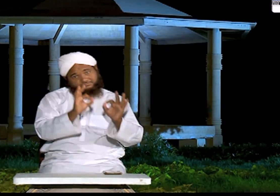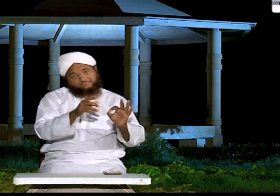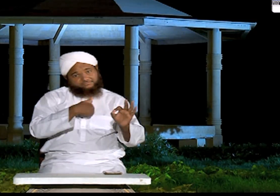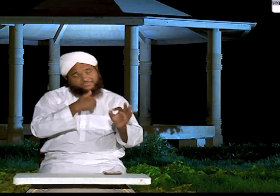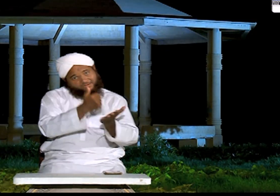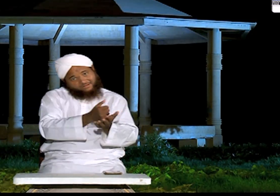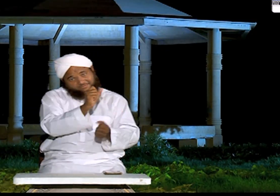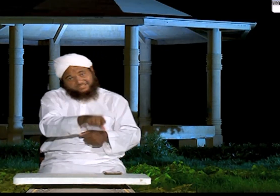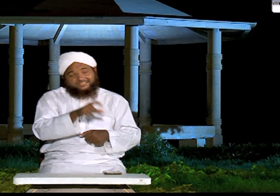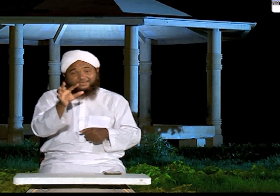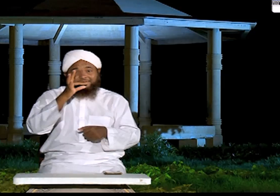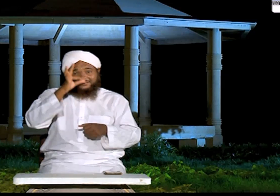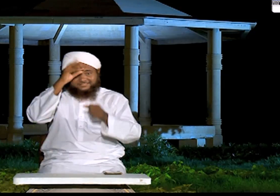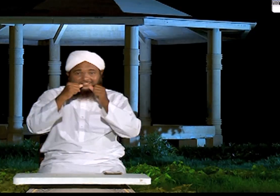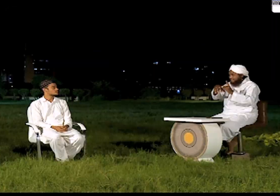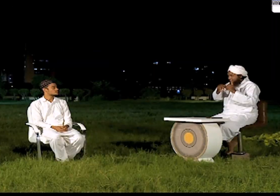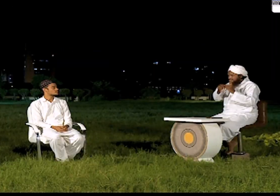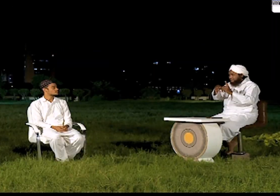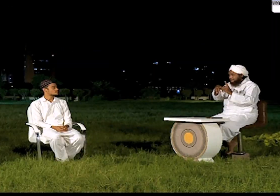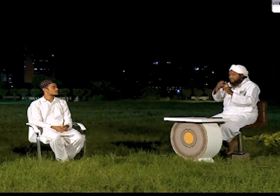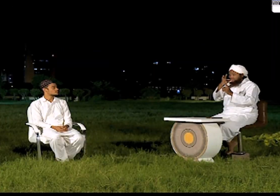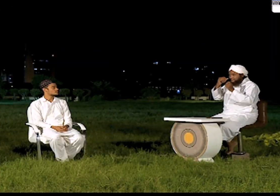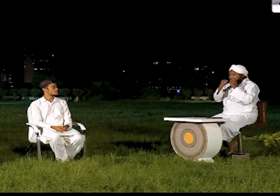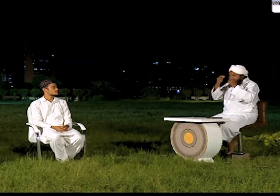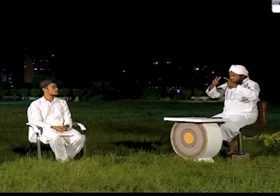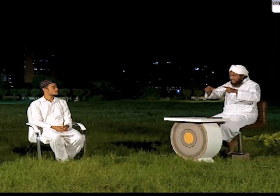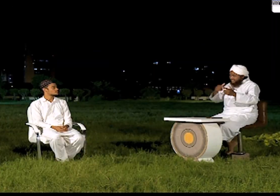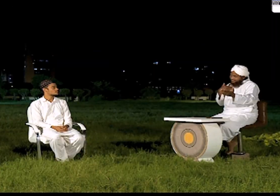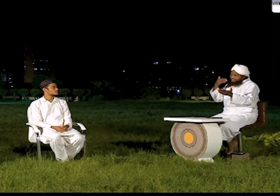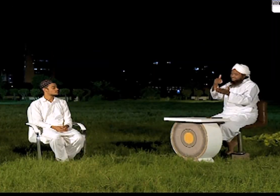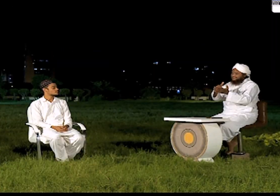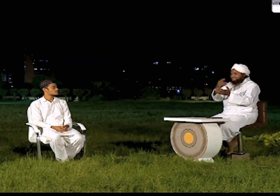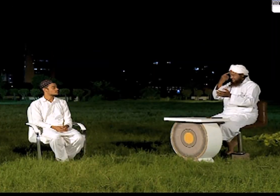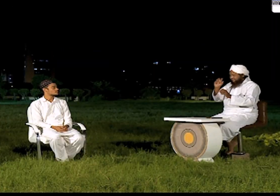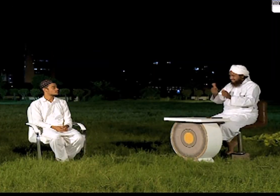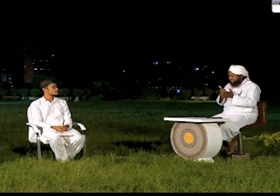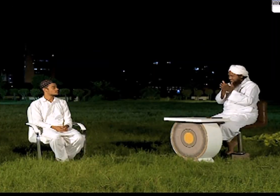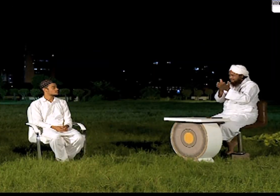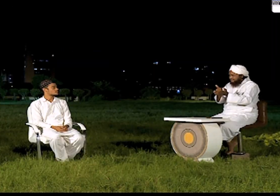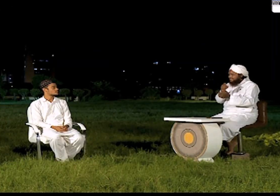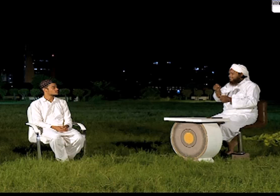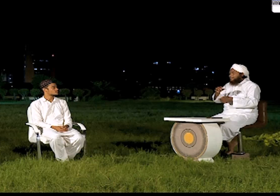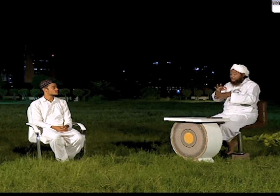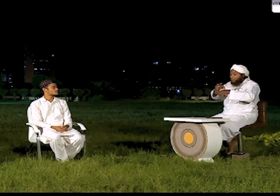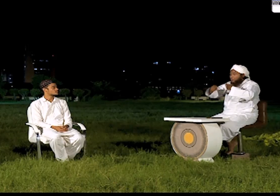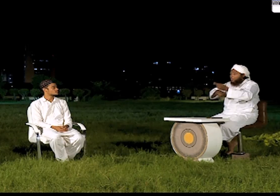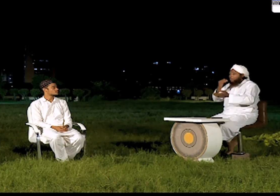صلی اللہ علیہ وآلہ وسلم کے دربار گوھر بار کی حاضری نصیب ہو جائے یا ہماری اولاد اس سعادت سے